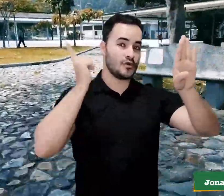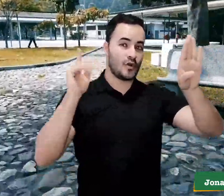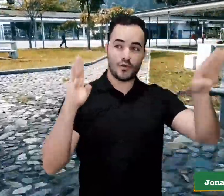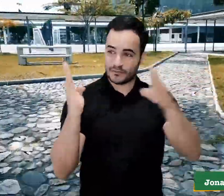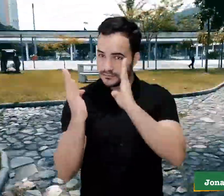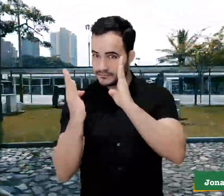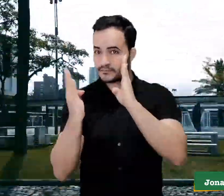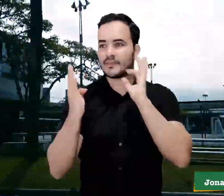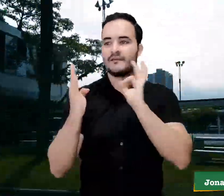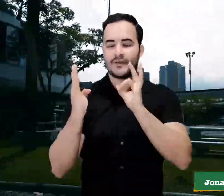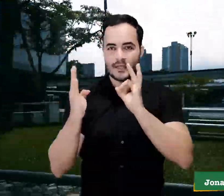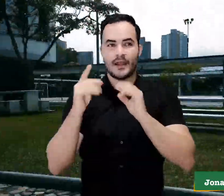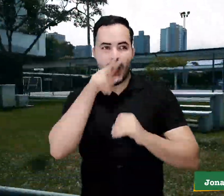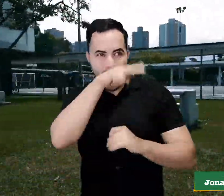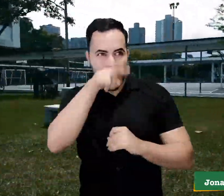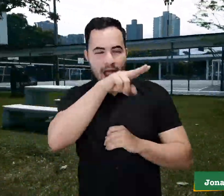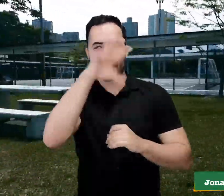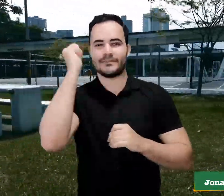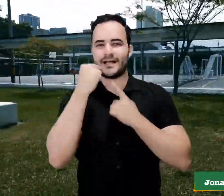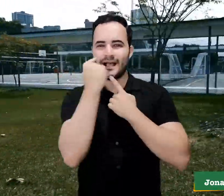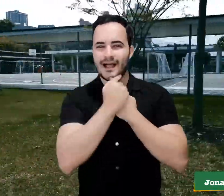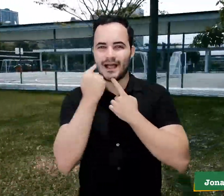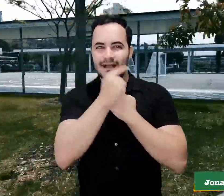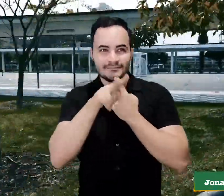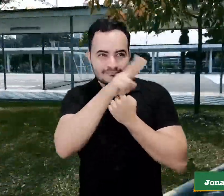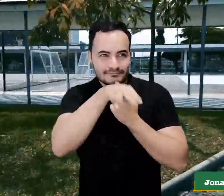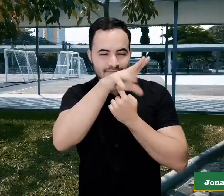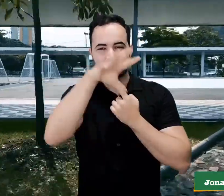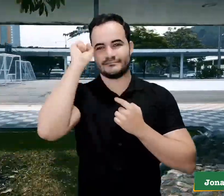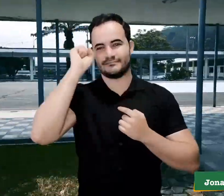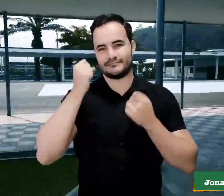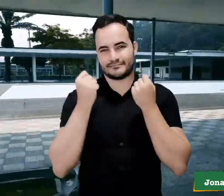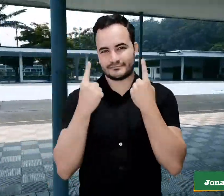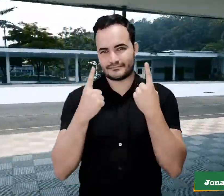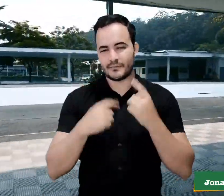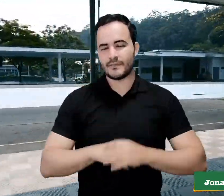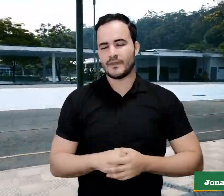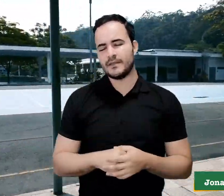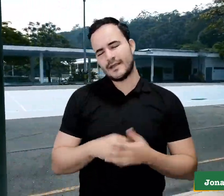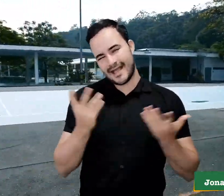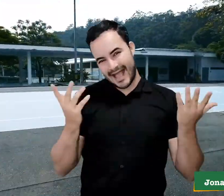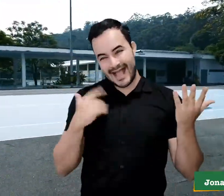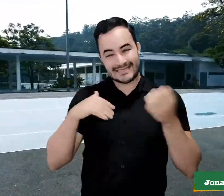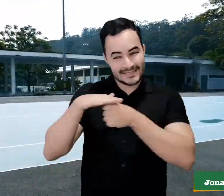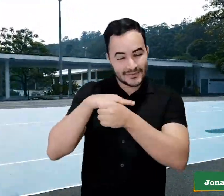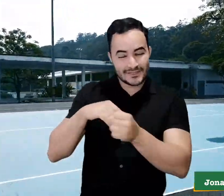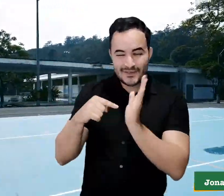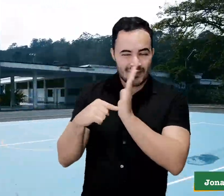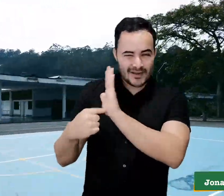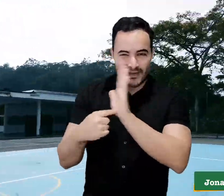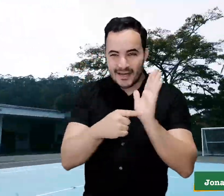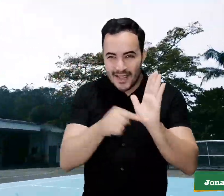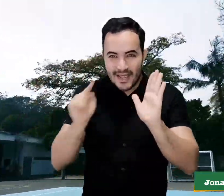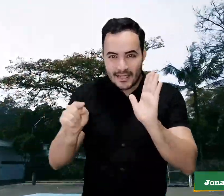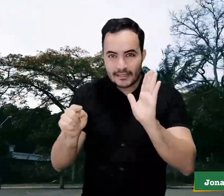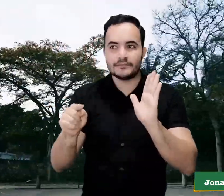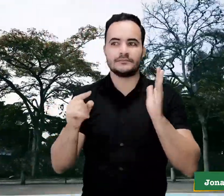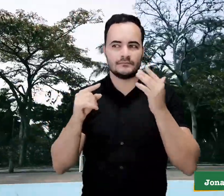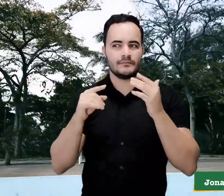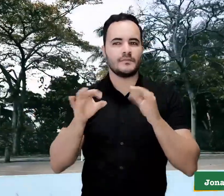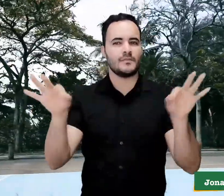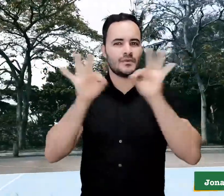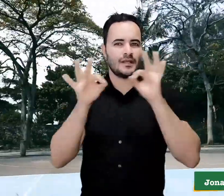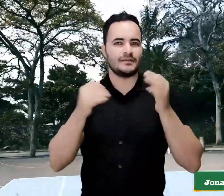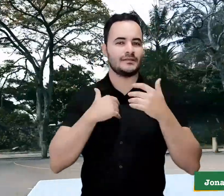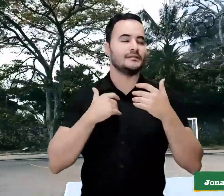labios. Entonces, en este sentido, por ejemplo, hay que tener en cuenta ese tipo de cosas para poder